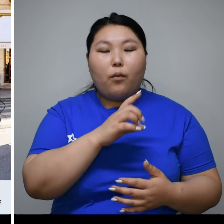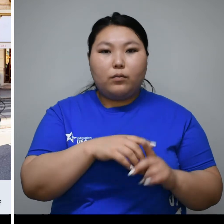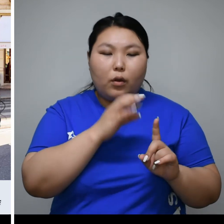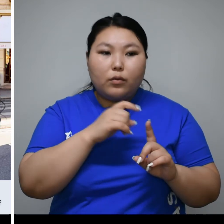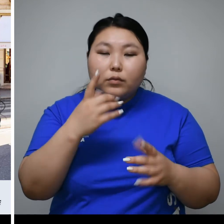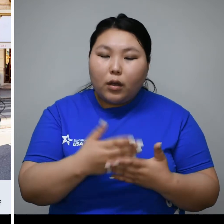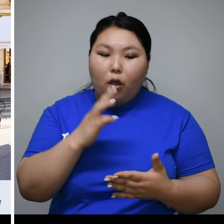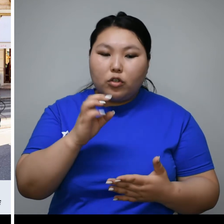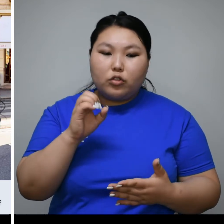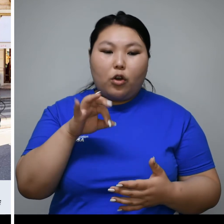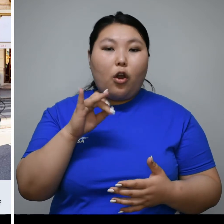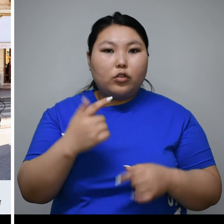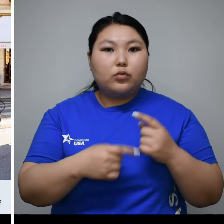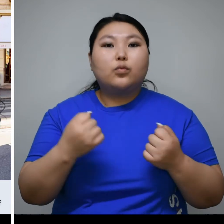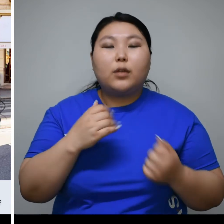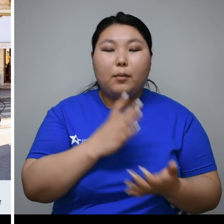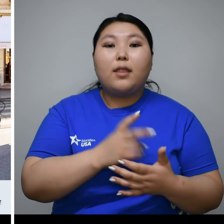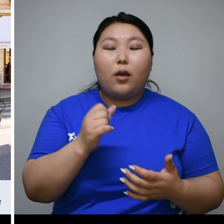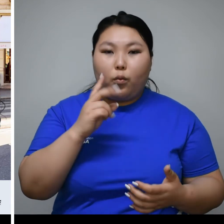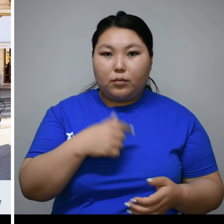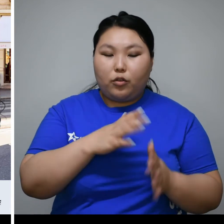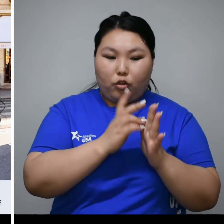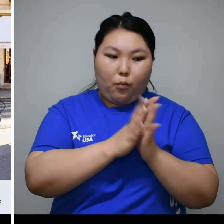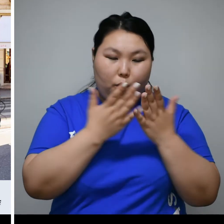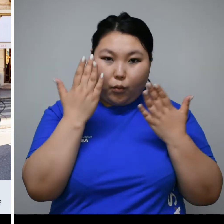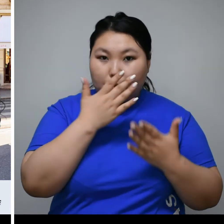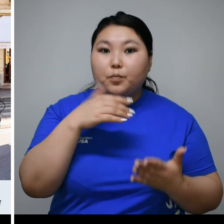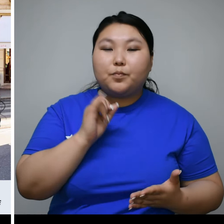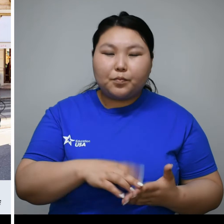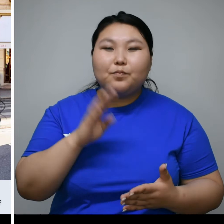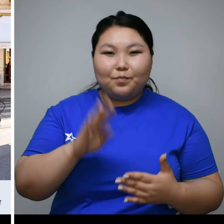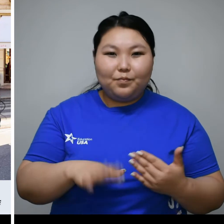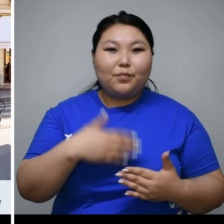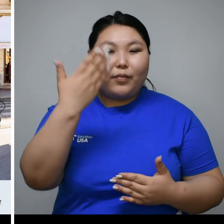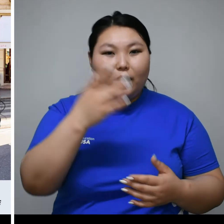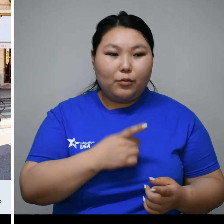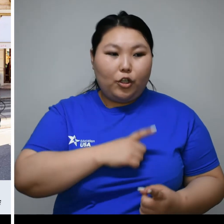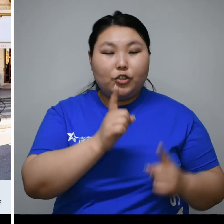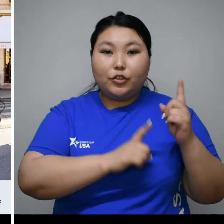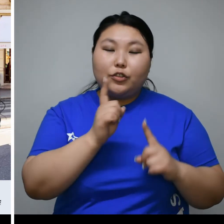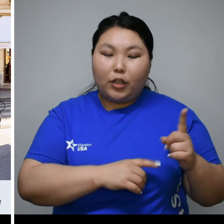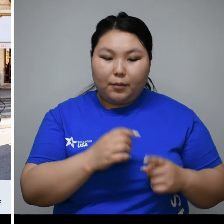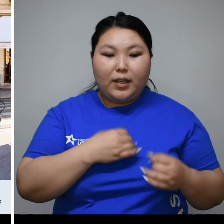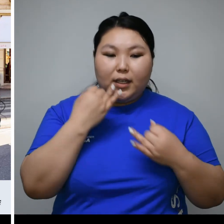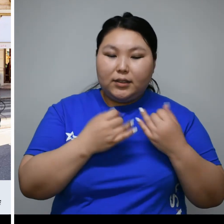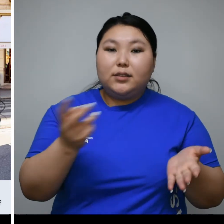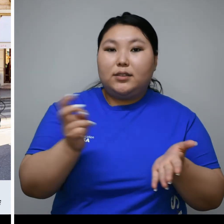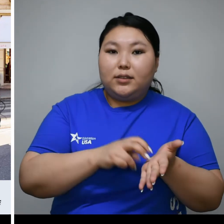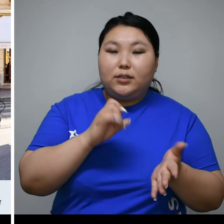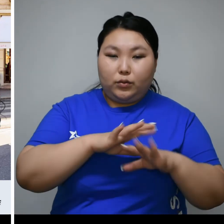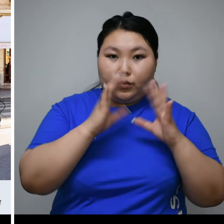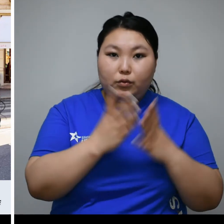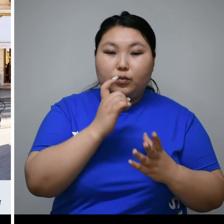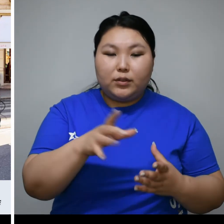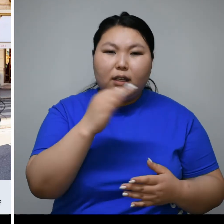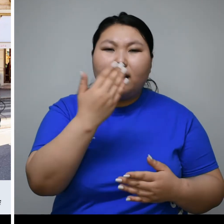one of the strongest candidates гэсэн үг ээ гэж номноос уншижсэн. Тэгэхээр таны өрсөлдөгч буюу ярилцханд тэнцсэн бүх